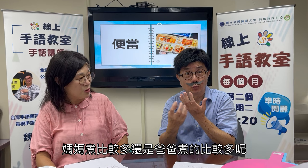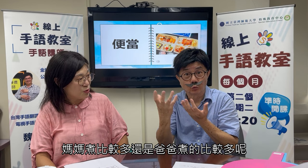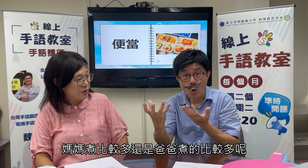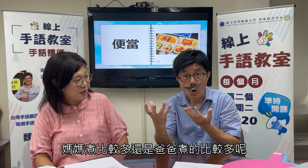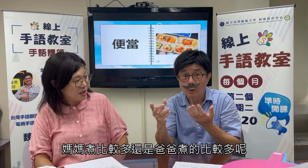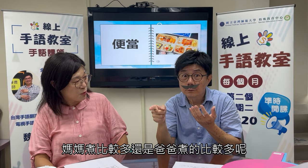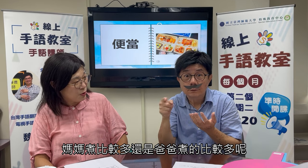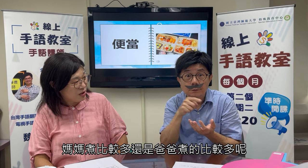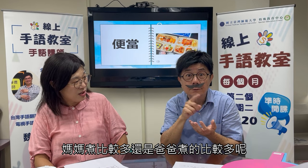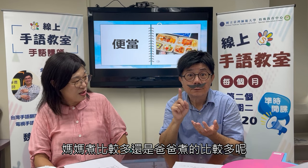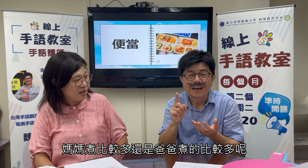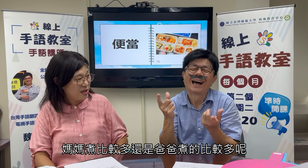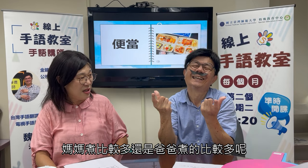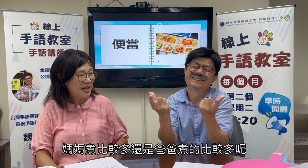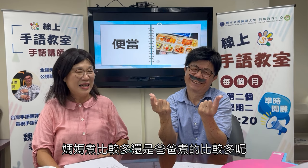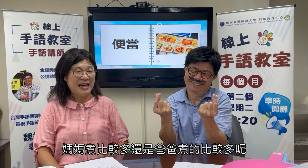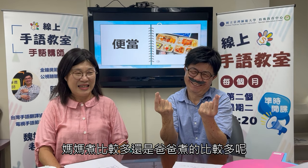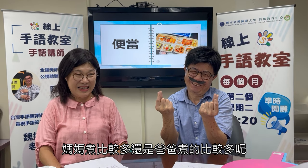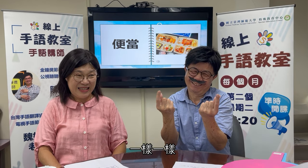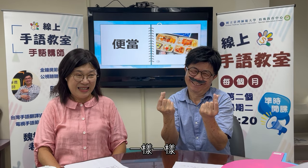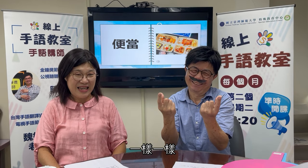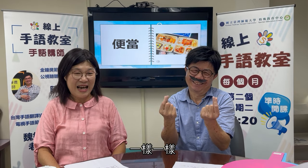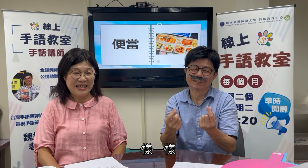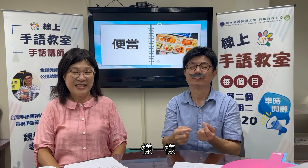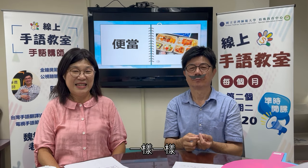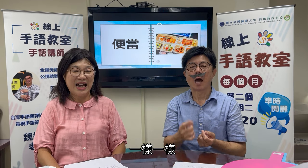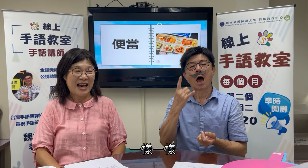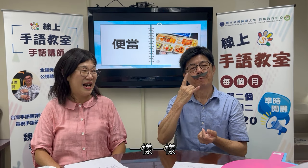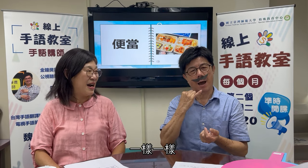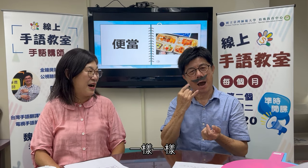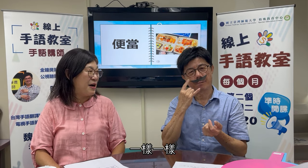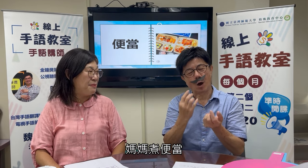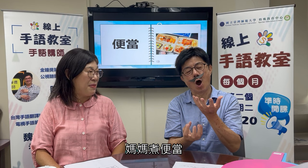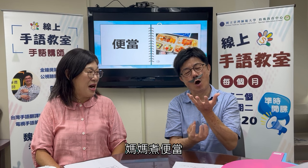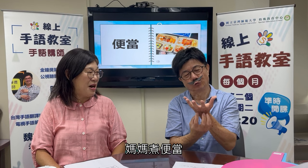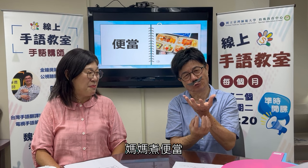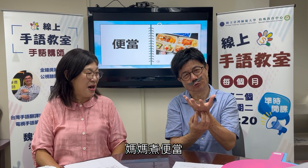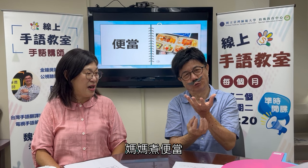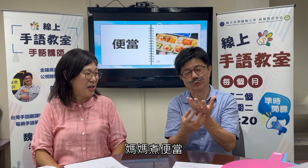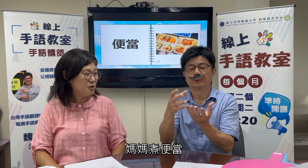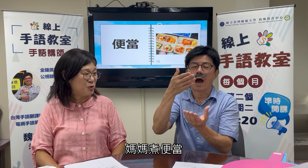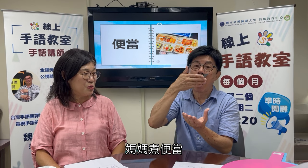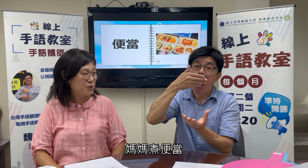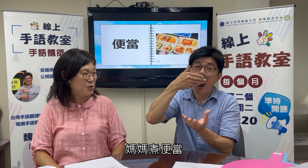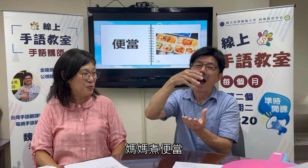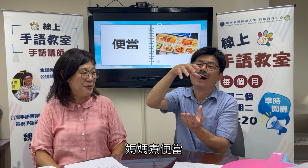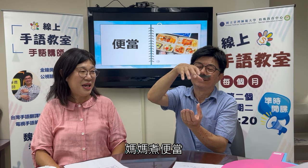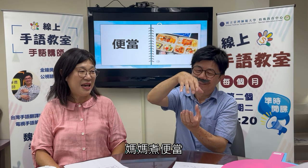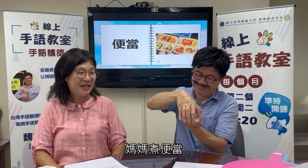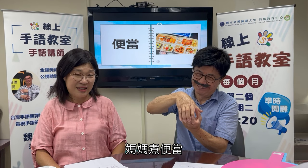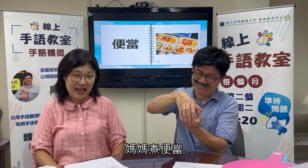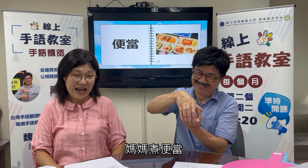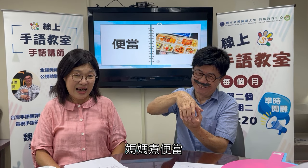的比较多呢？一样一样，妈妈煮便